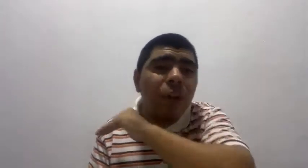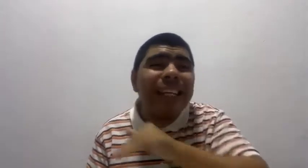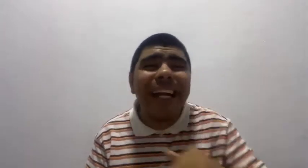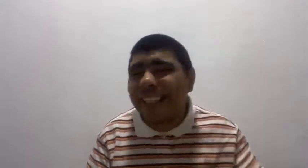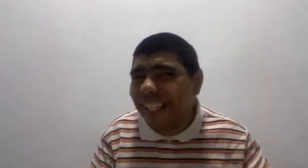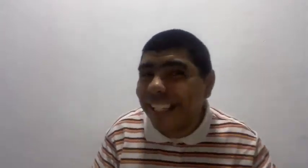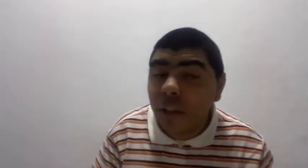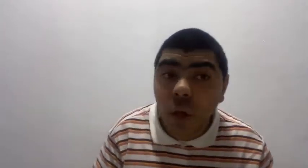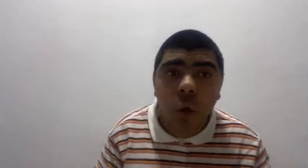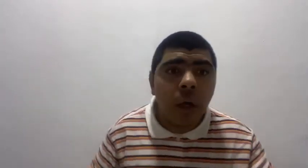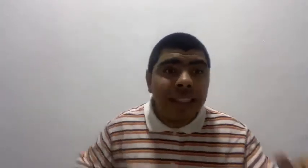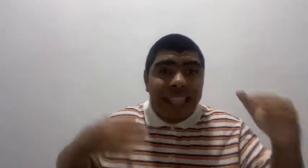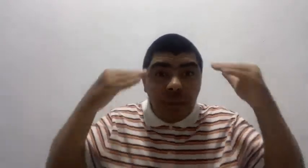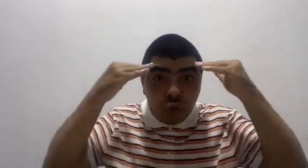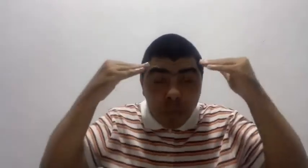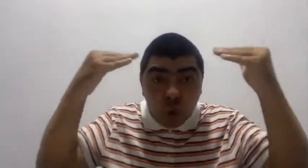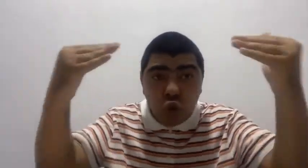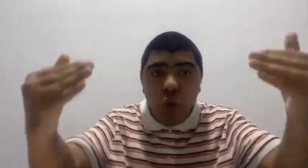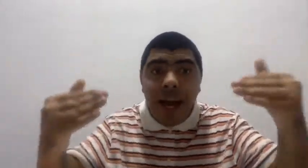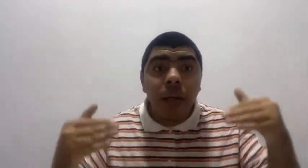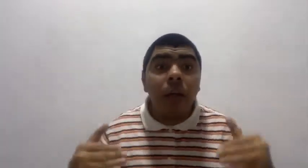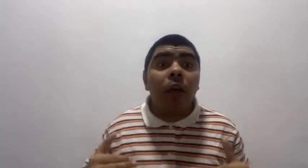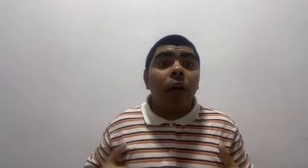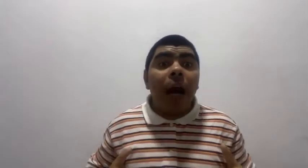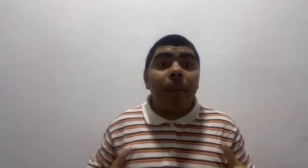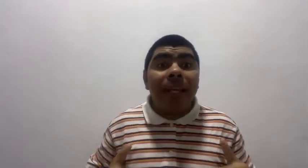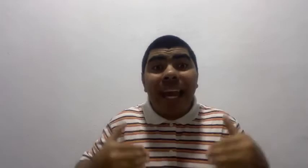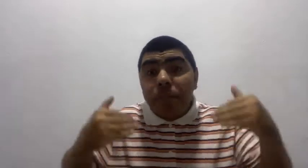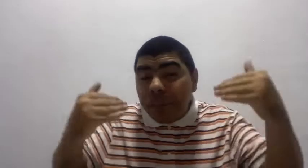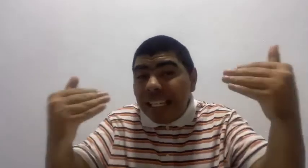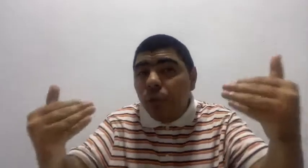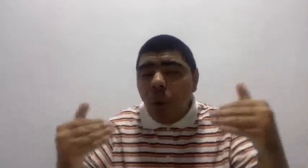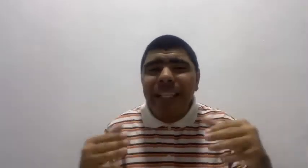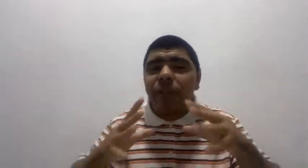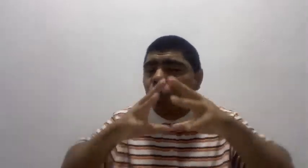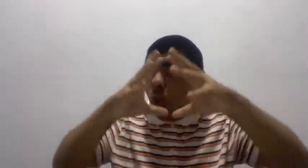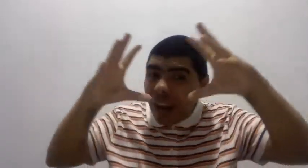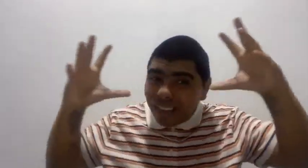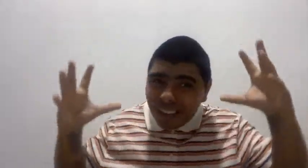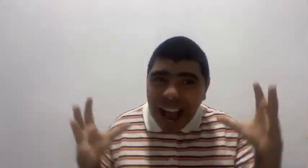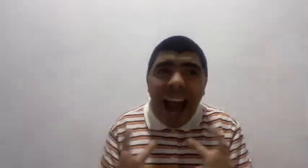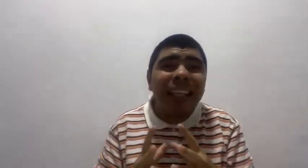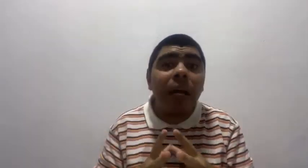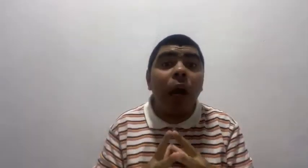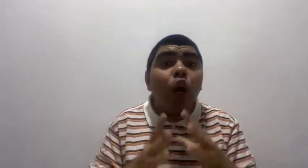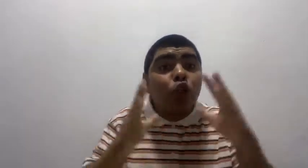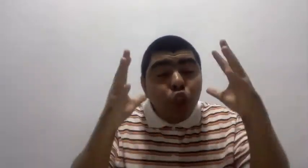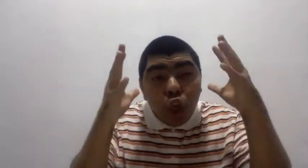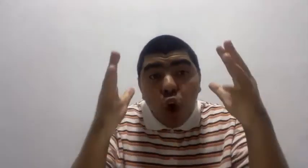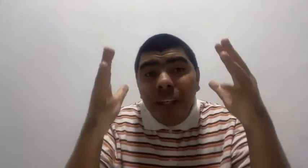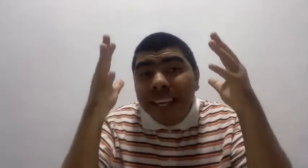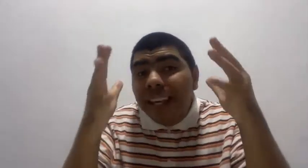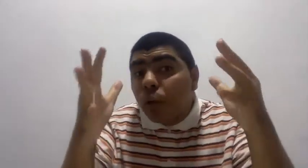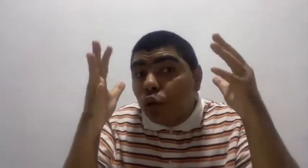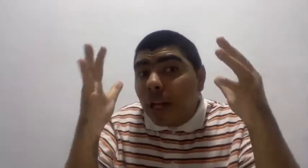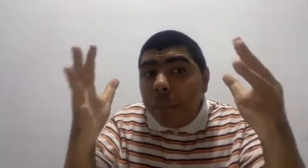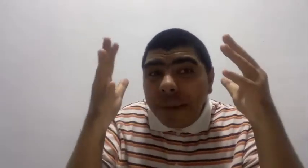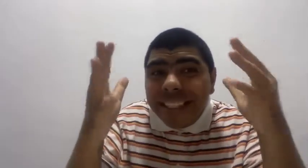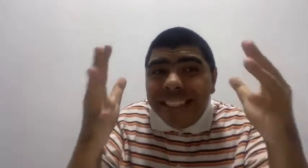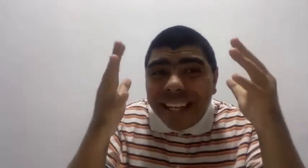evolucionar y a crecer en Dios, tanto emocional, amén, espiritual y en todas las áreas. Dios quiere que usted aprenda a